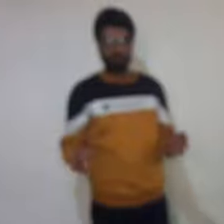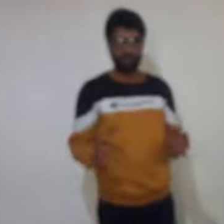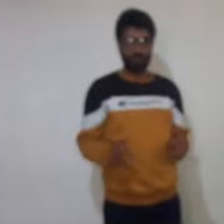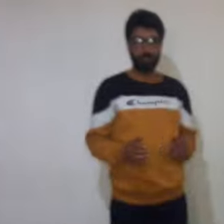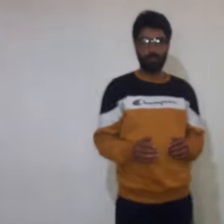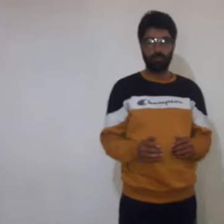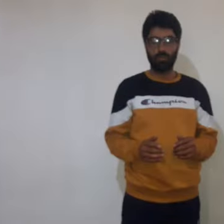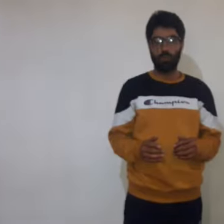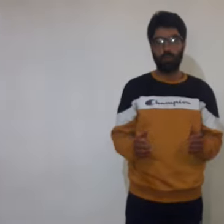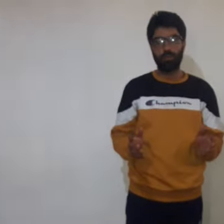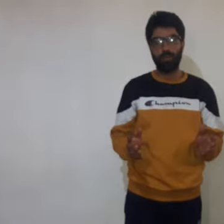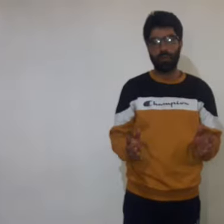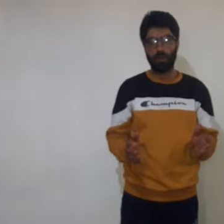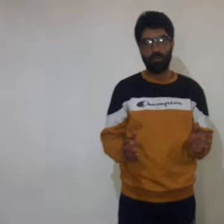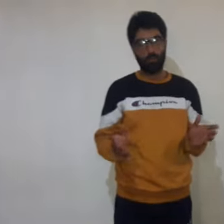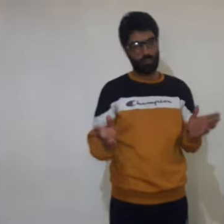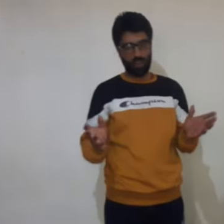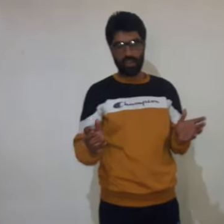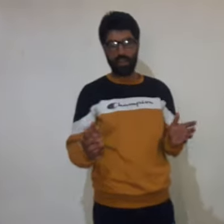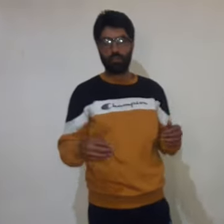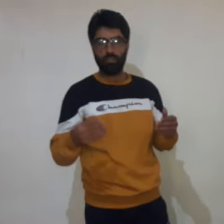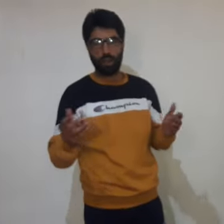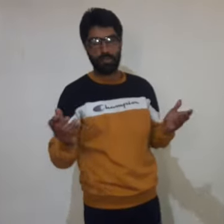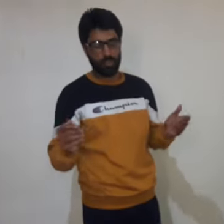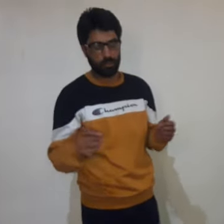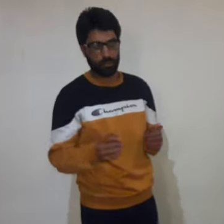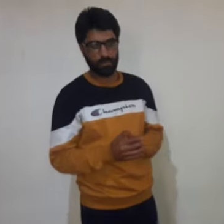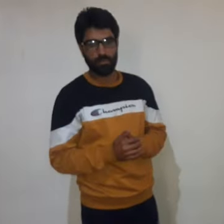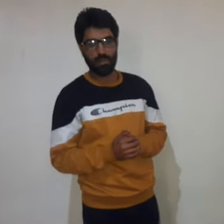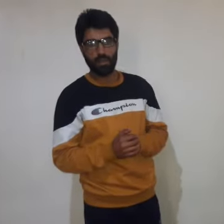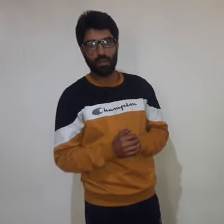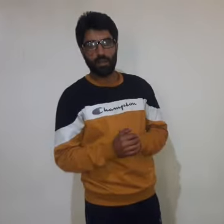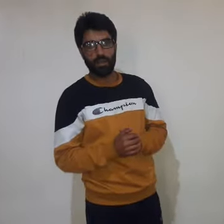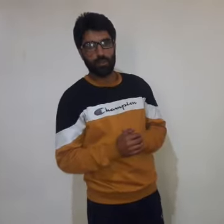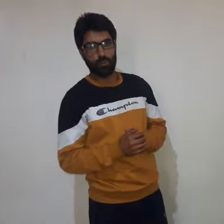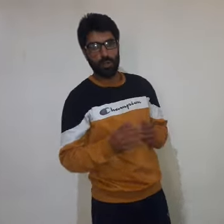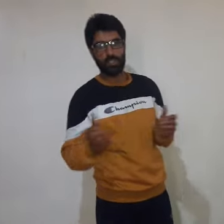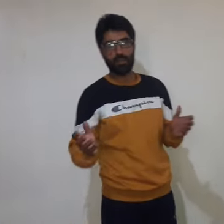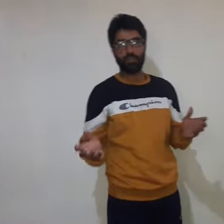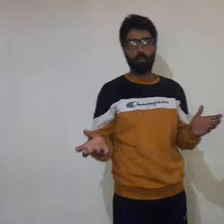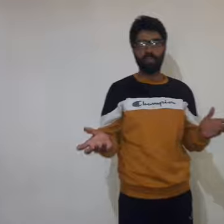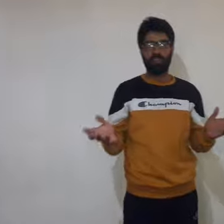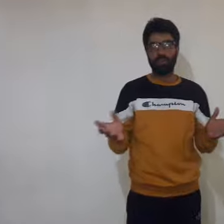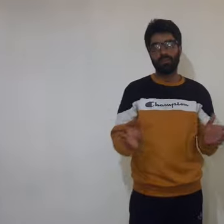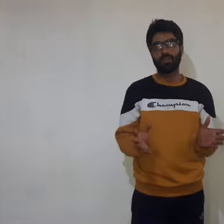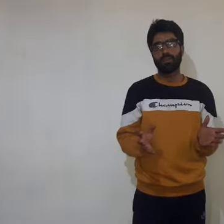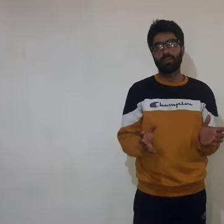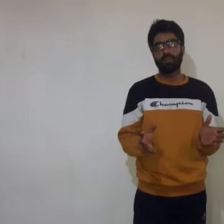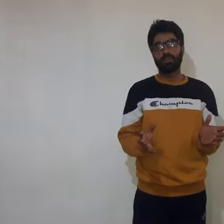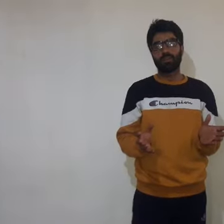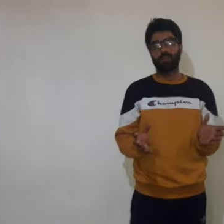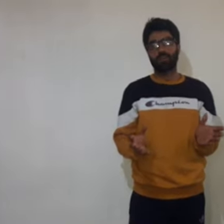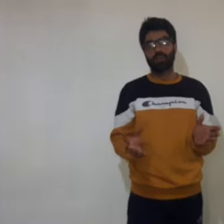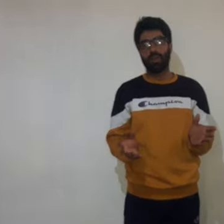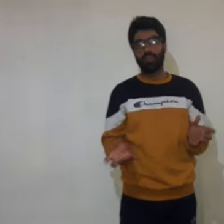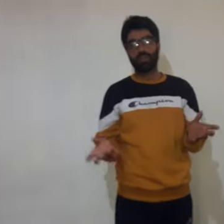students. Hope all of you are fine and your family too. Today's my topic is on awareness